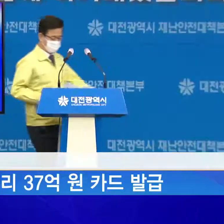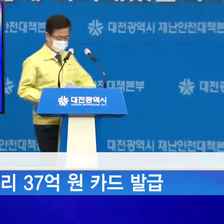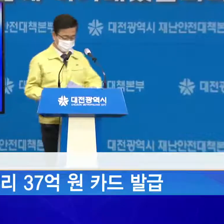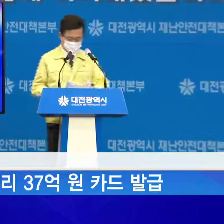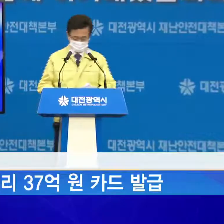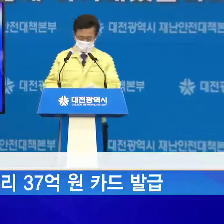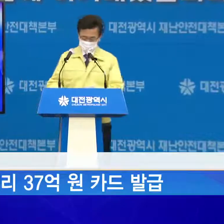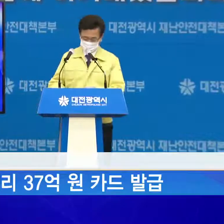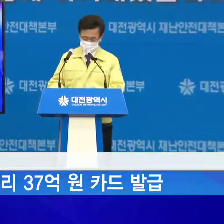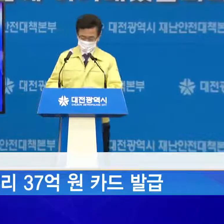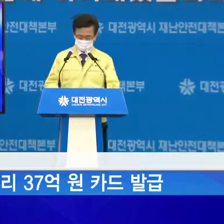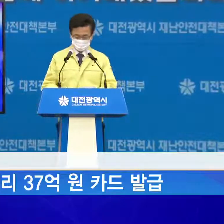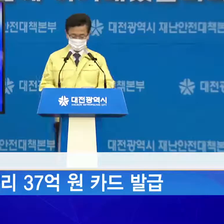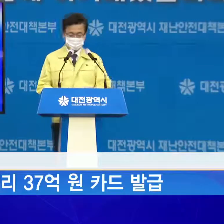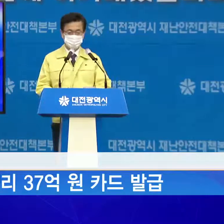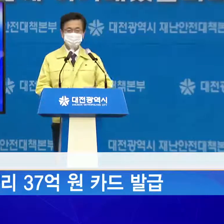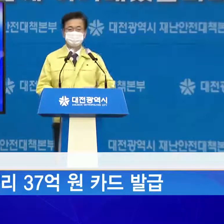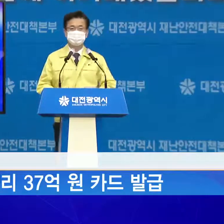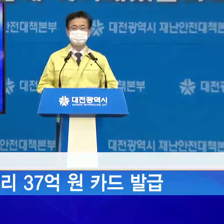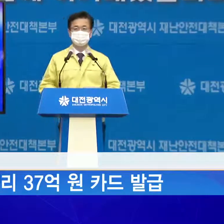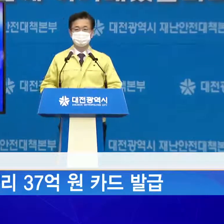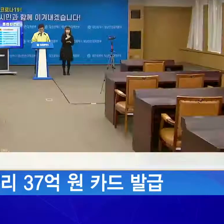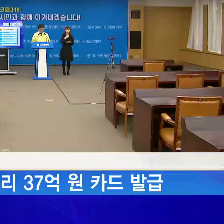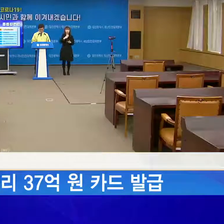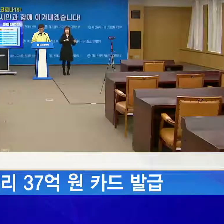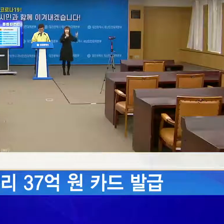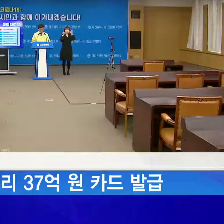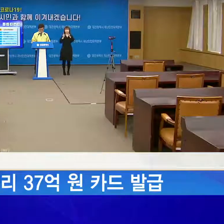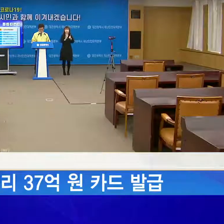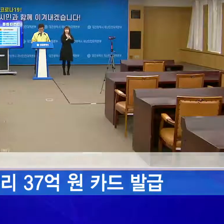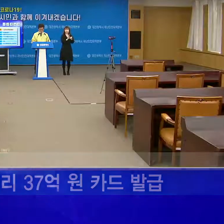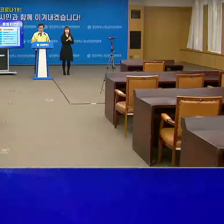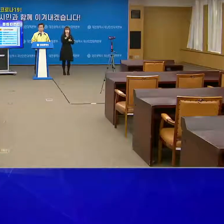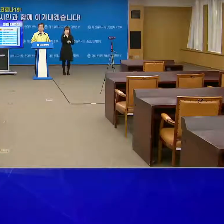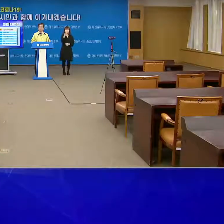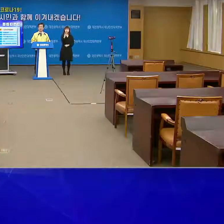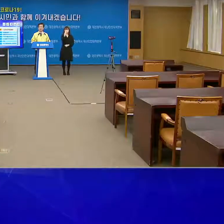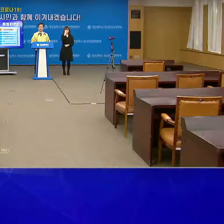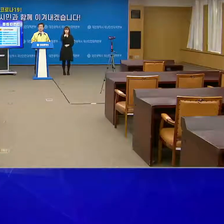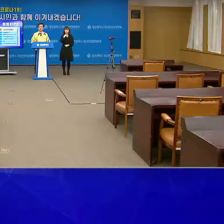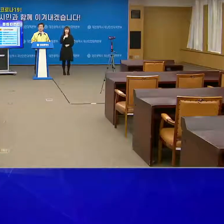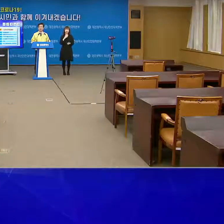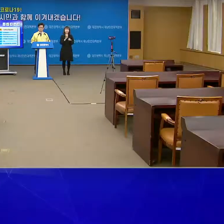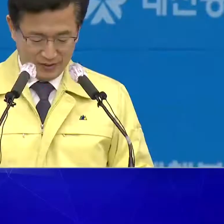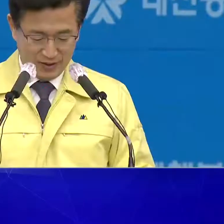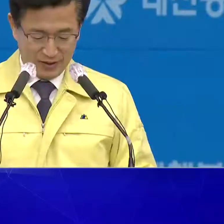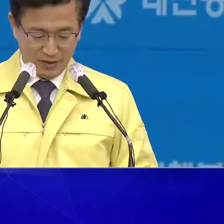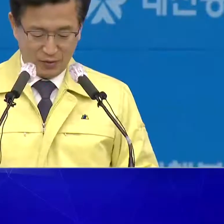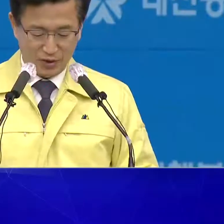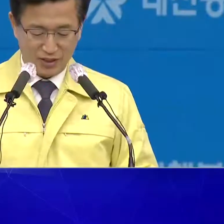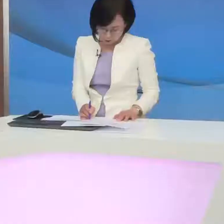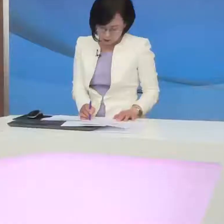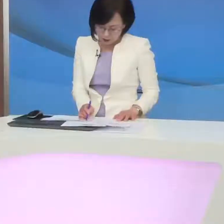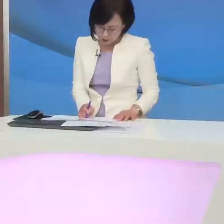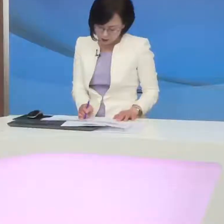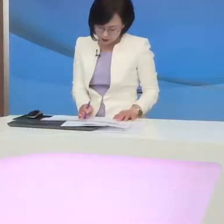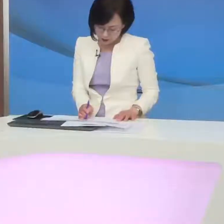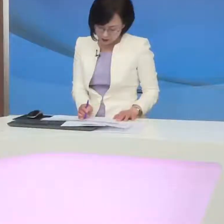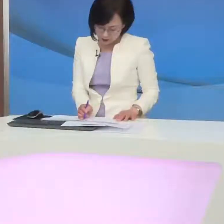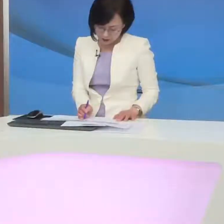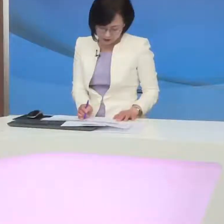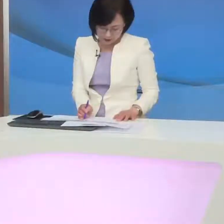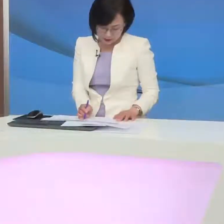대해서는 다음 달 중순까지 지급을 완료할 것이라고 밝혔습니다. 예,